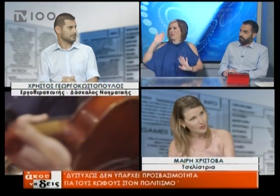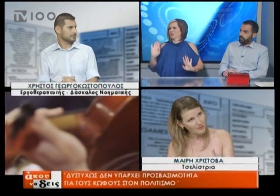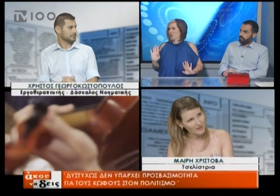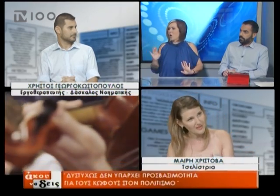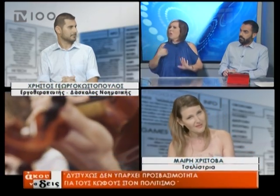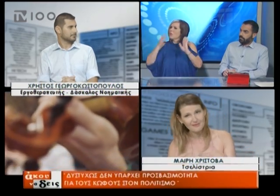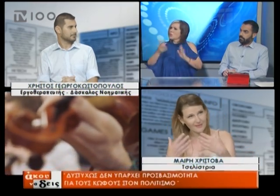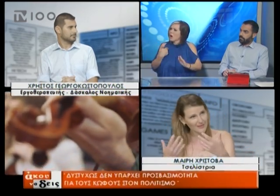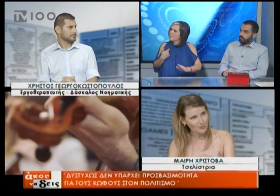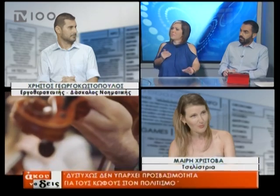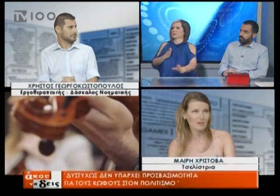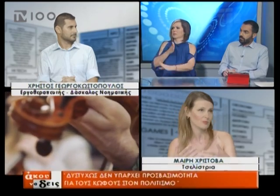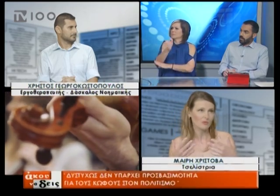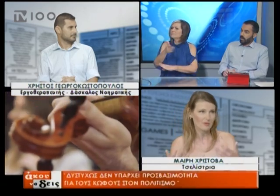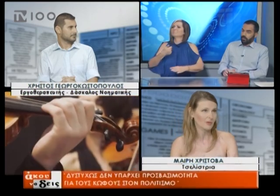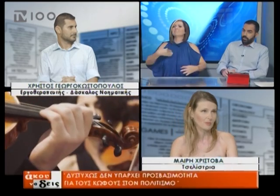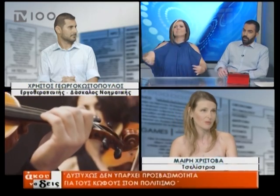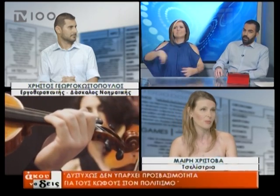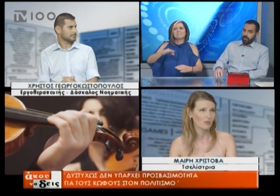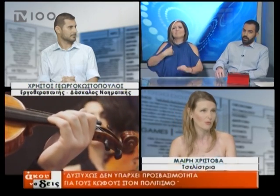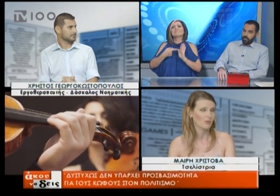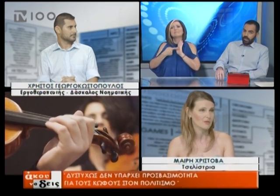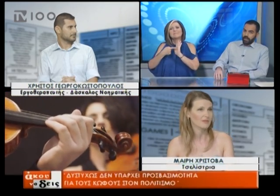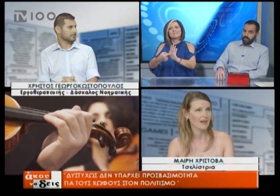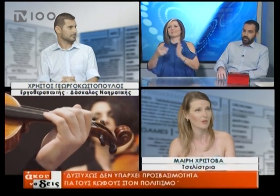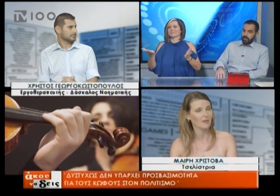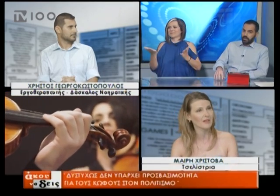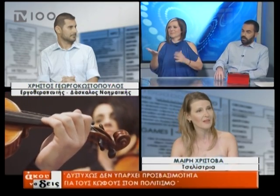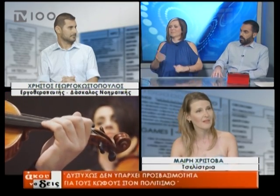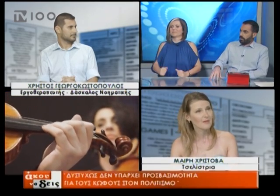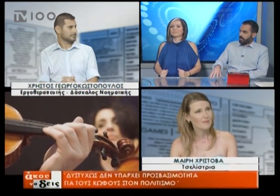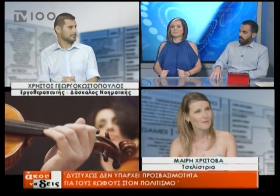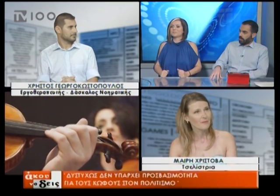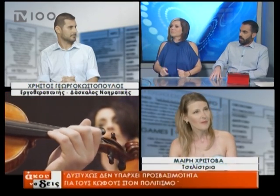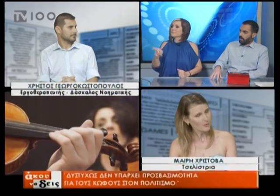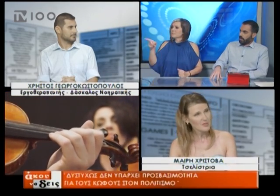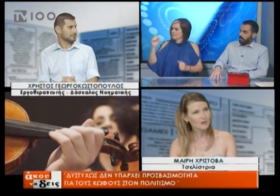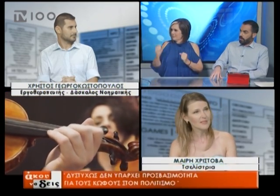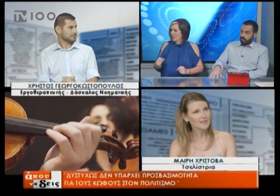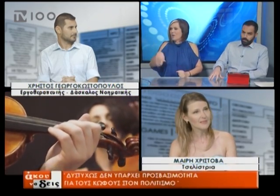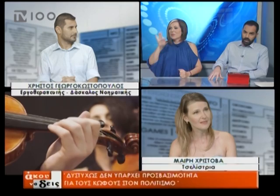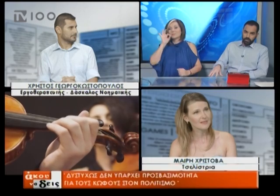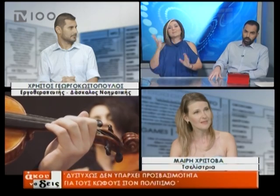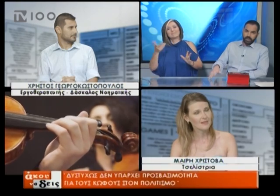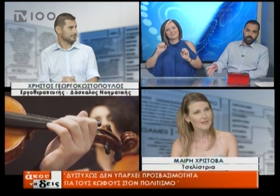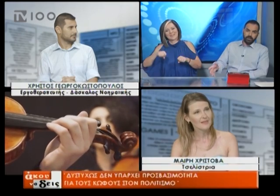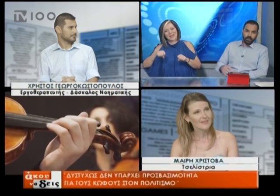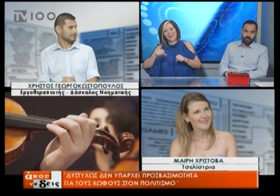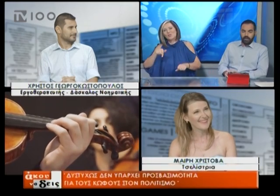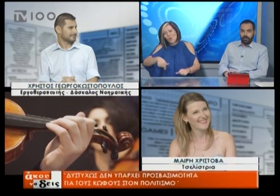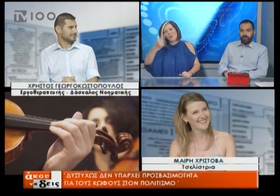να πηγαίνουμε εμείς και να τους παίζουμε, να τους δείχνουμε αυτό που κάνουμε. Η ομάδα σας, είστε εδώ από Θεσσαλονίκη. Από Θεσσαλονίκη, ναι. Τώρα